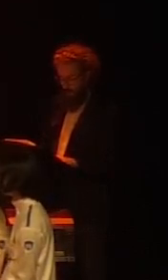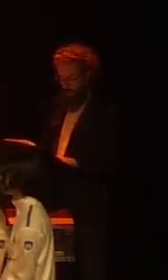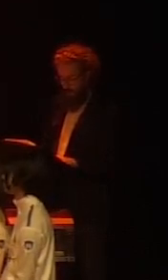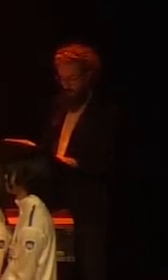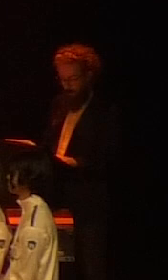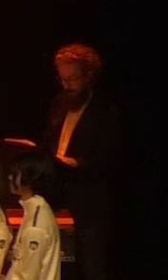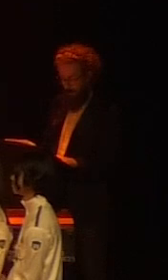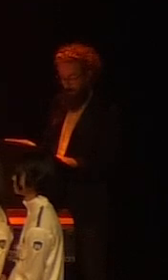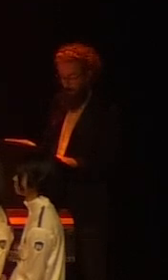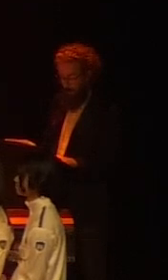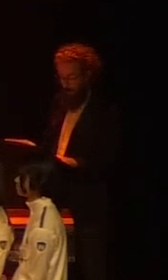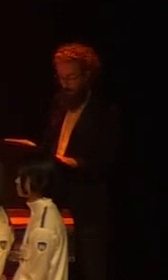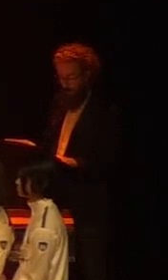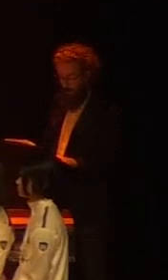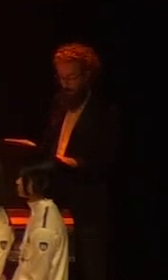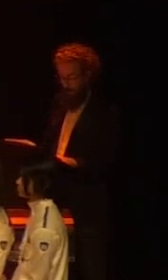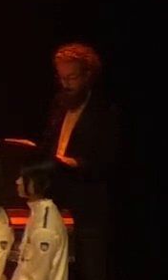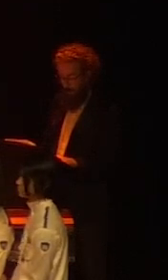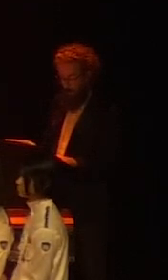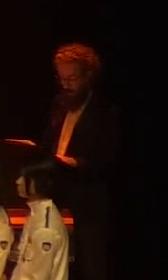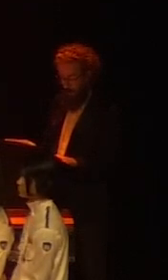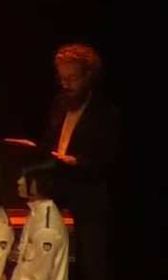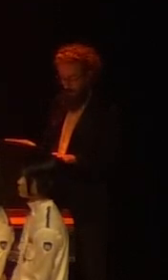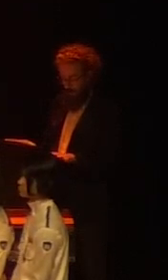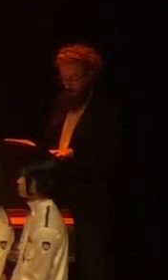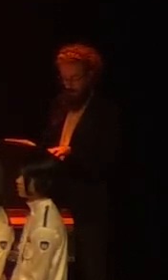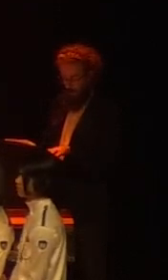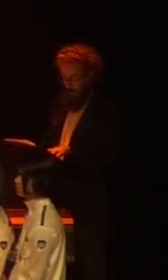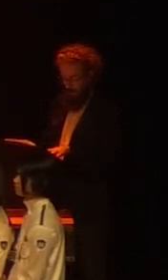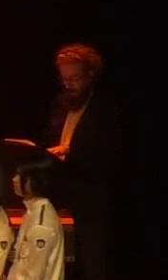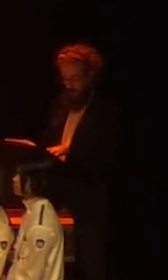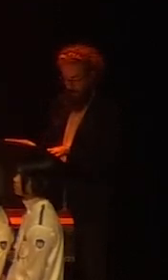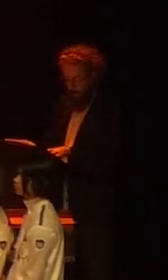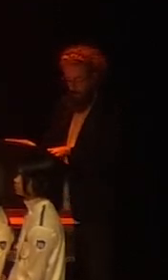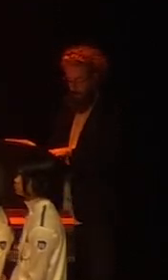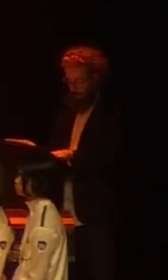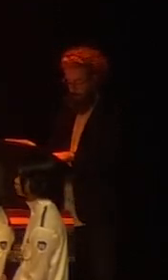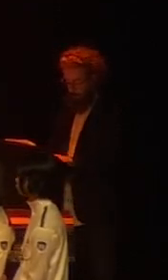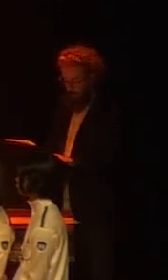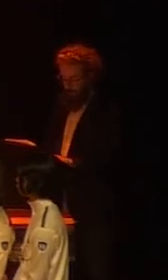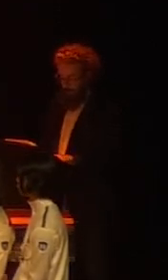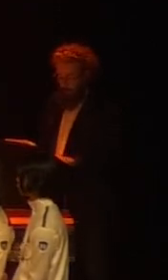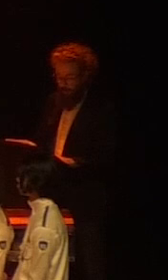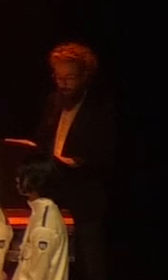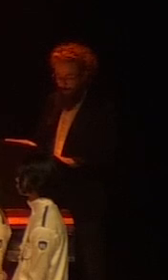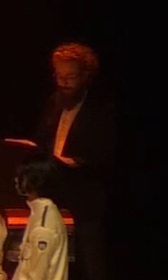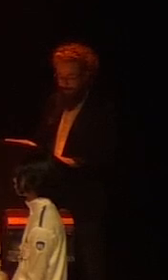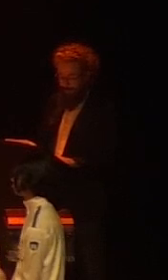almoçam? Nós temos uma ótima bebida. Está bem. Tá bom.